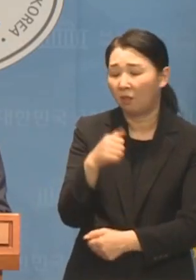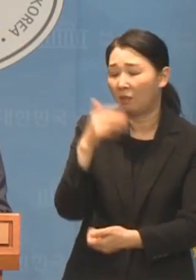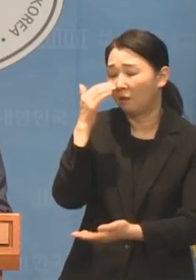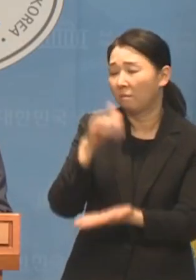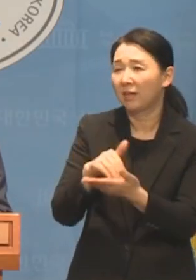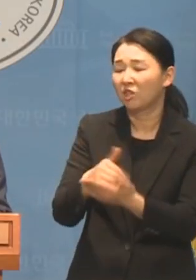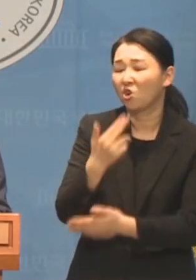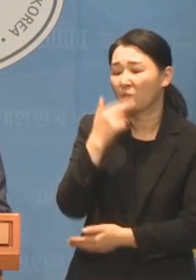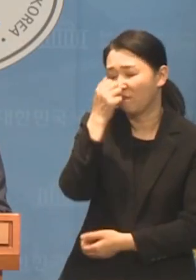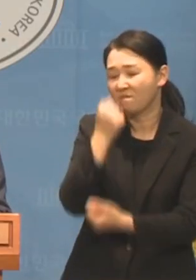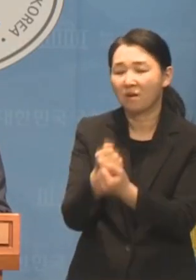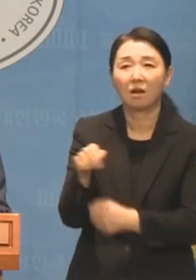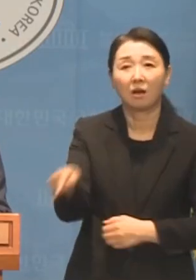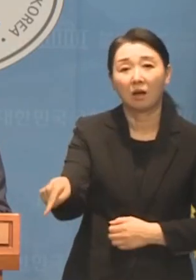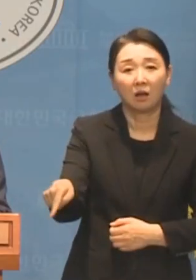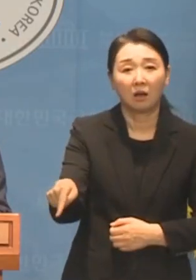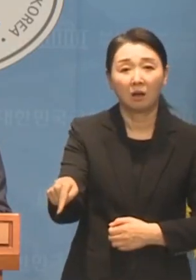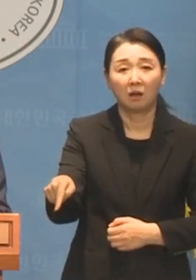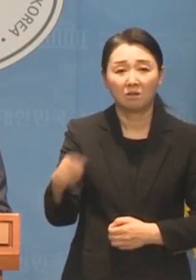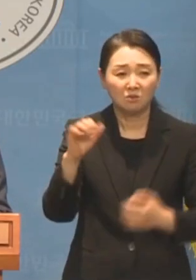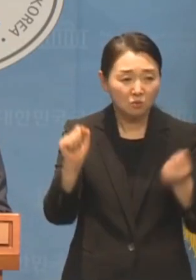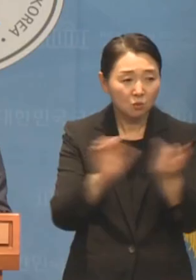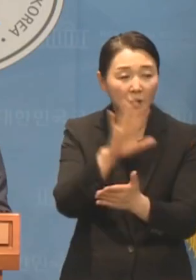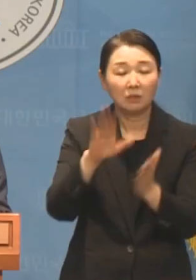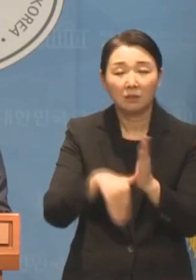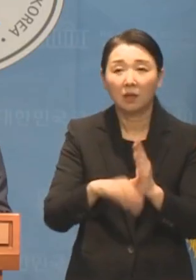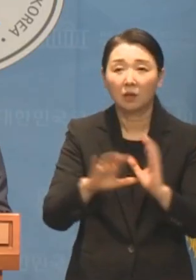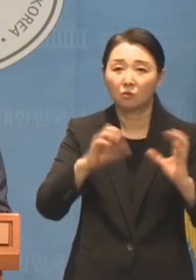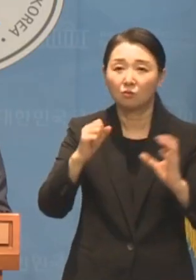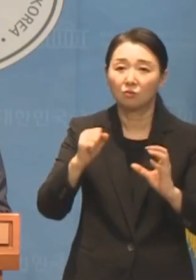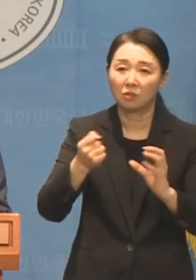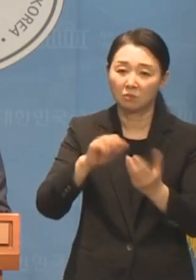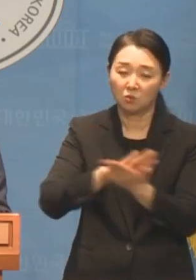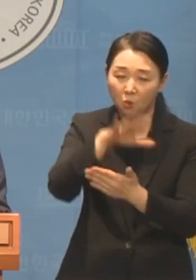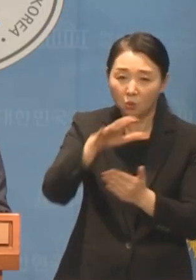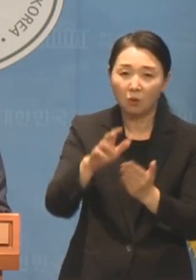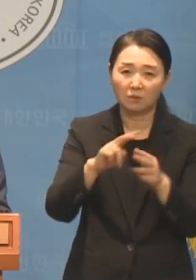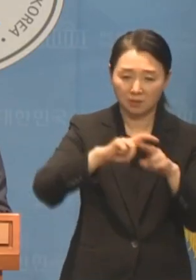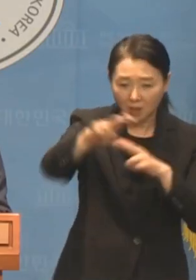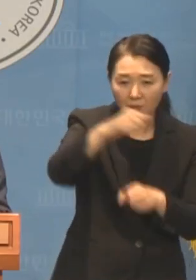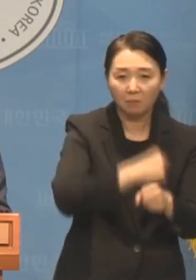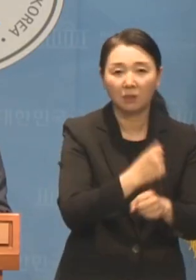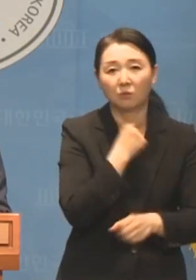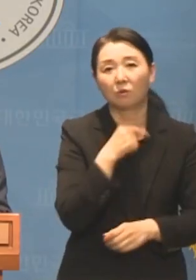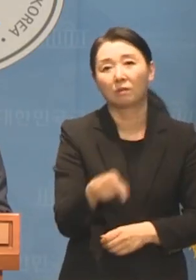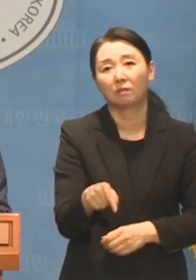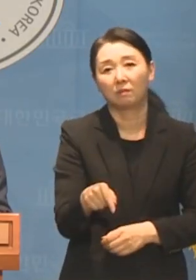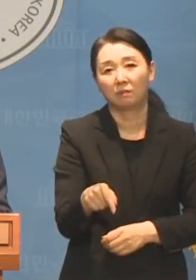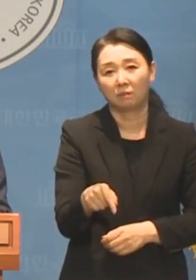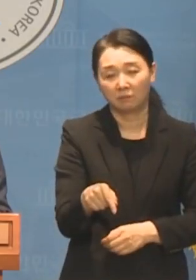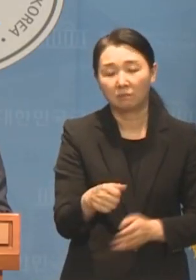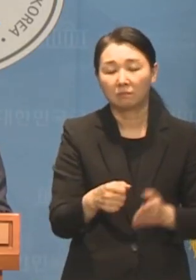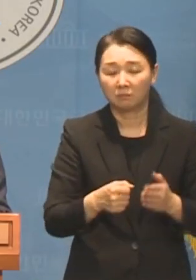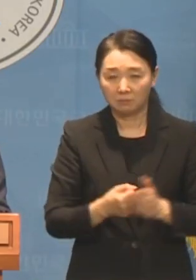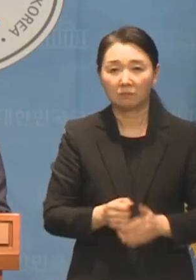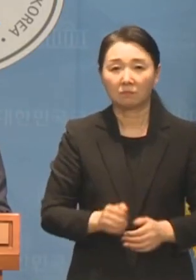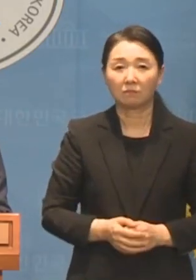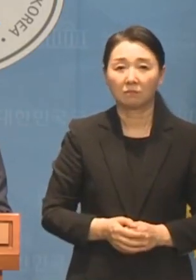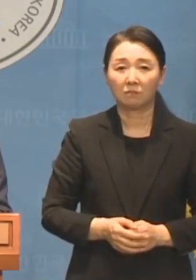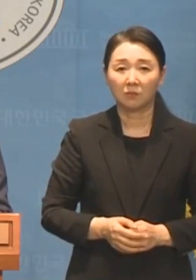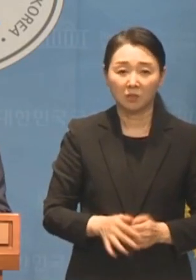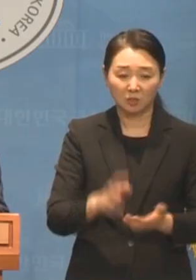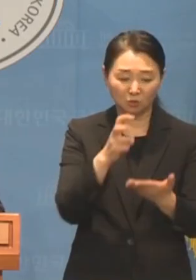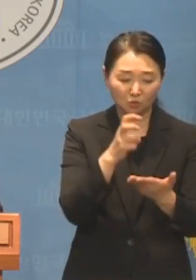반성은커녕 이 혼란의 기회를 틈타 국립공원 케이블카 시범사업 방침을 전면 재검토하며 사실상